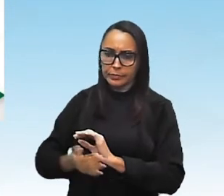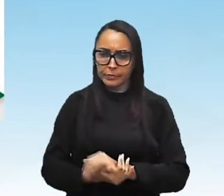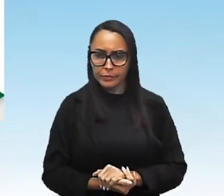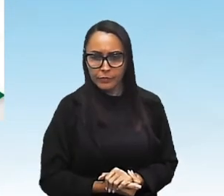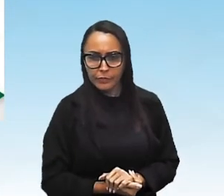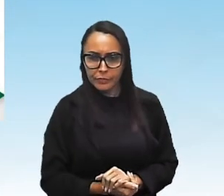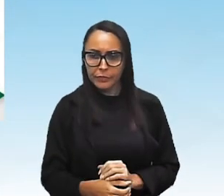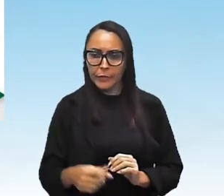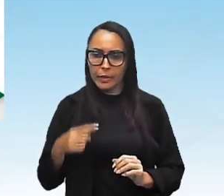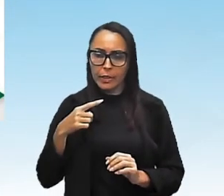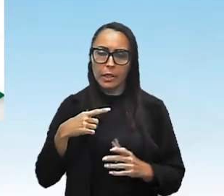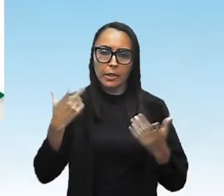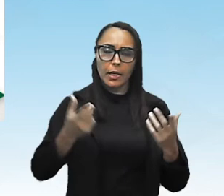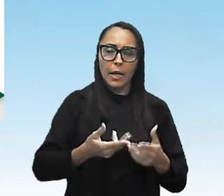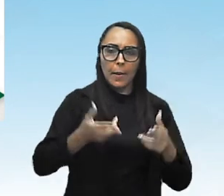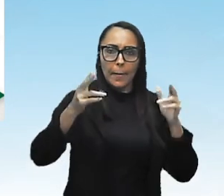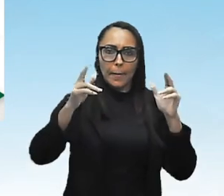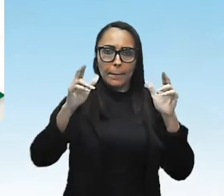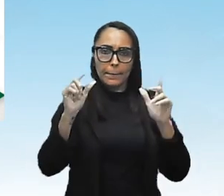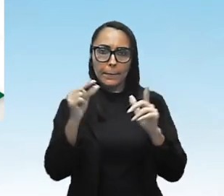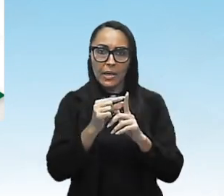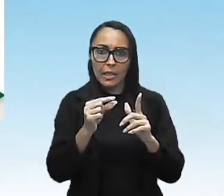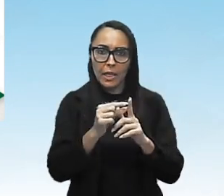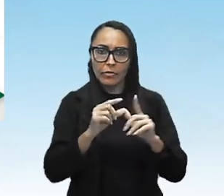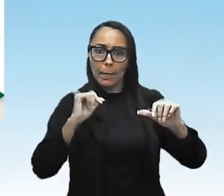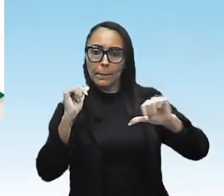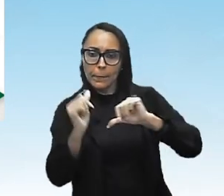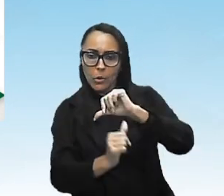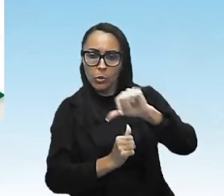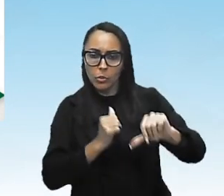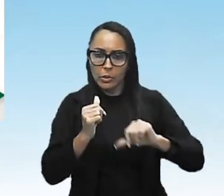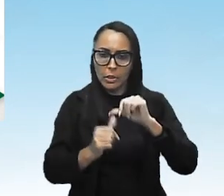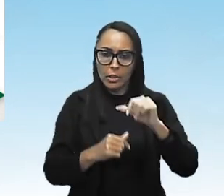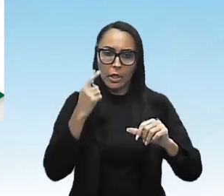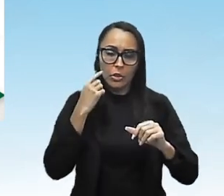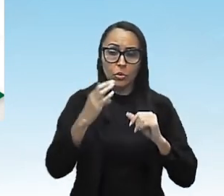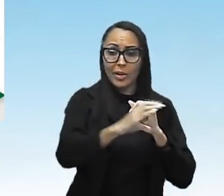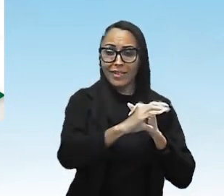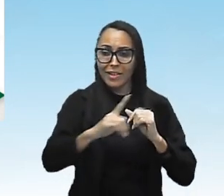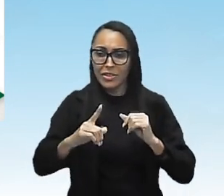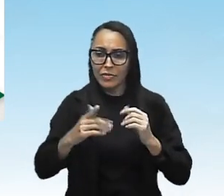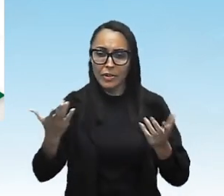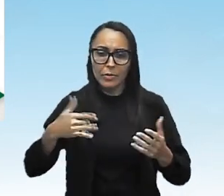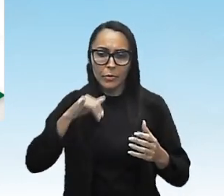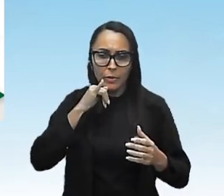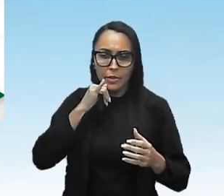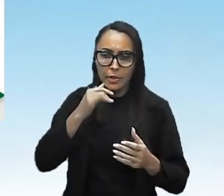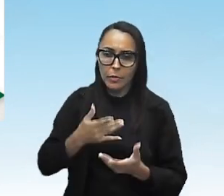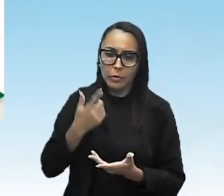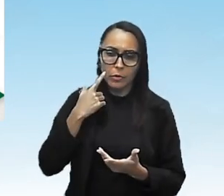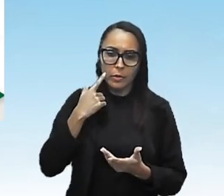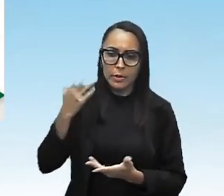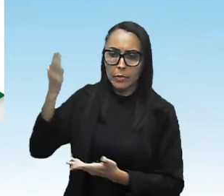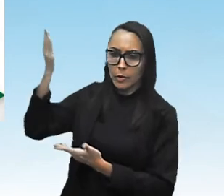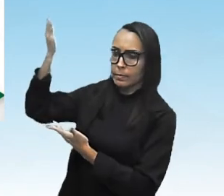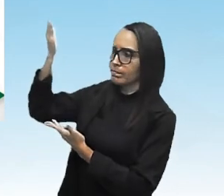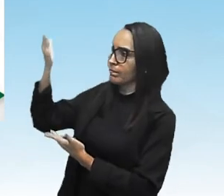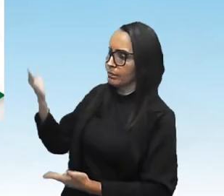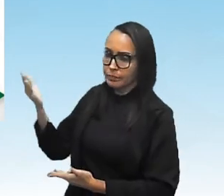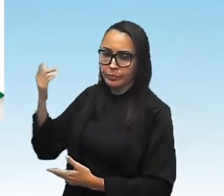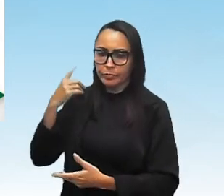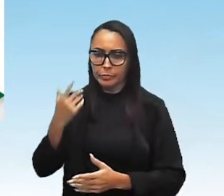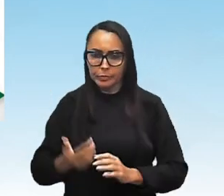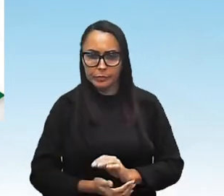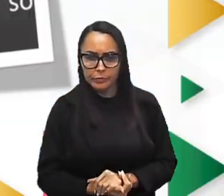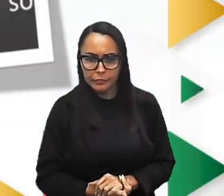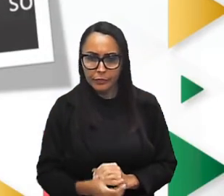que a palavra muda a sua categoria, sua classificação. Por exemplo, olhem só um exemplo aqui. Ela tinha um